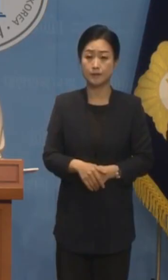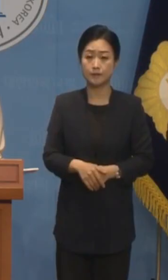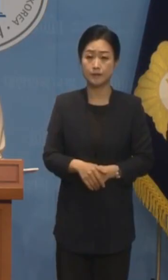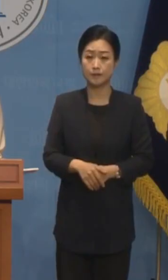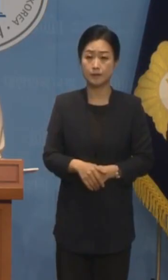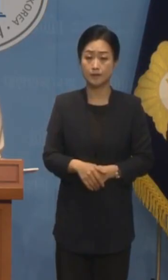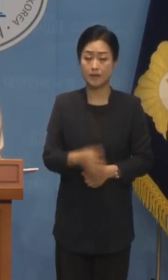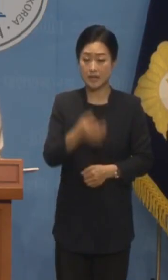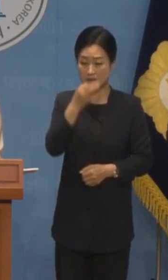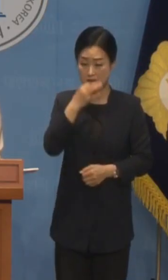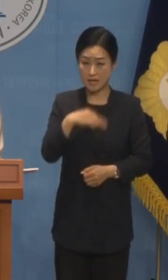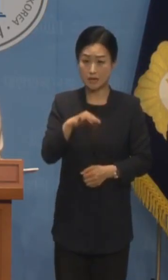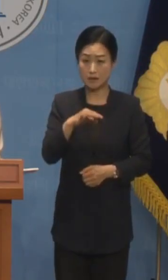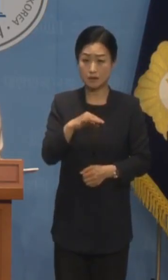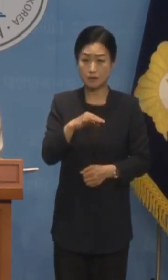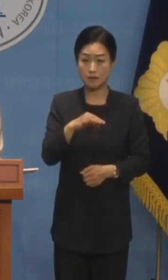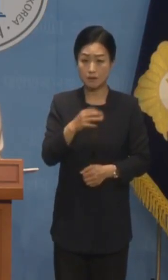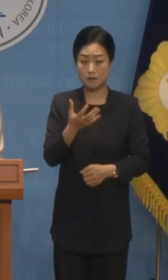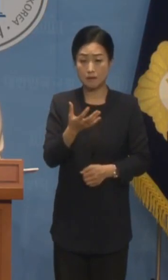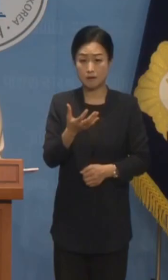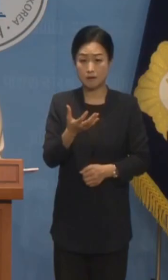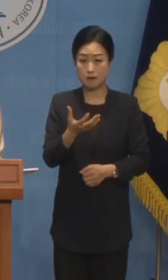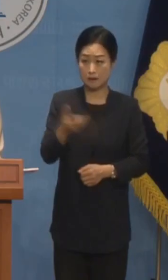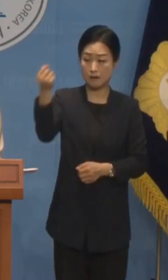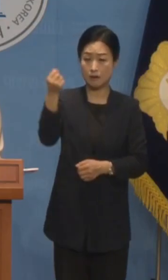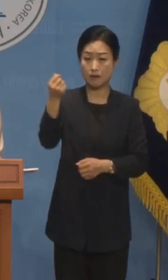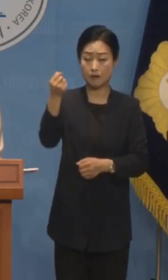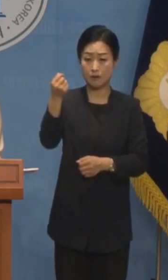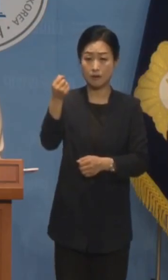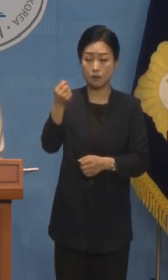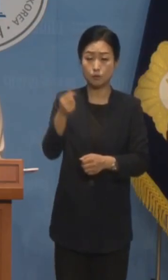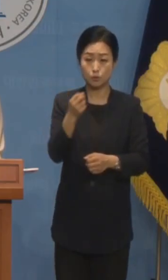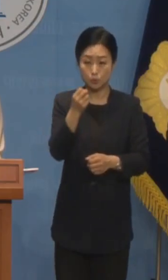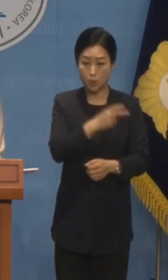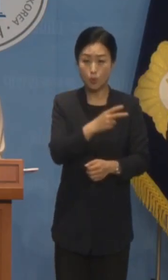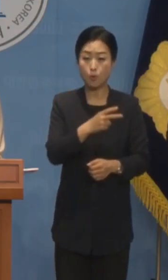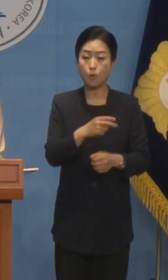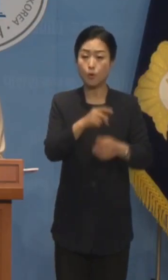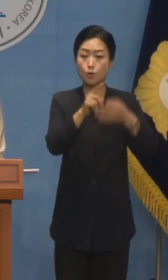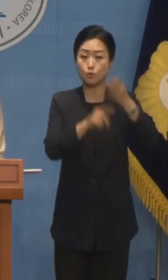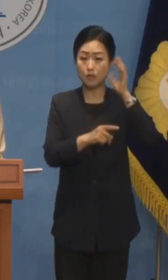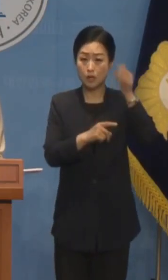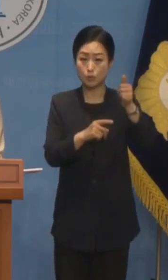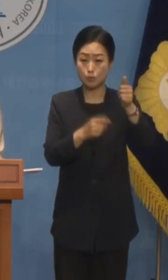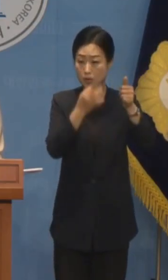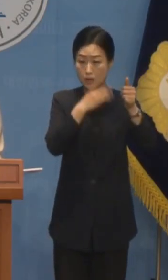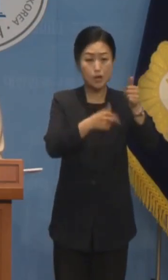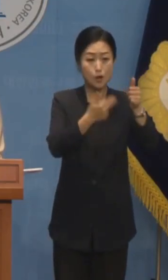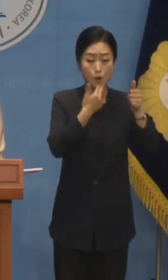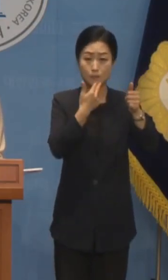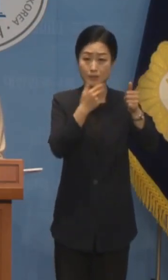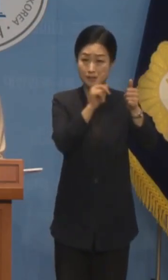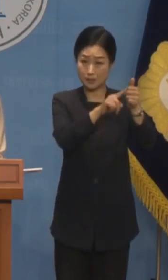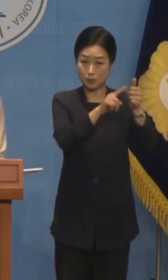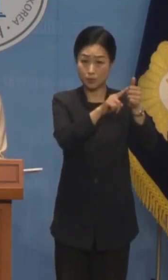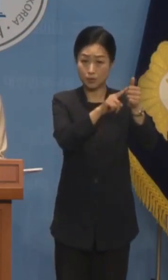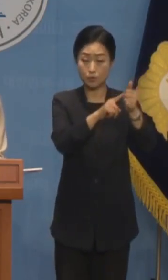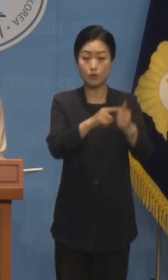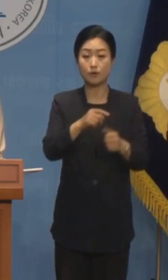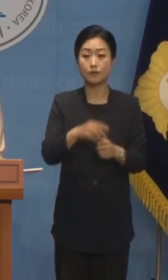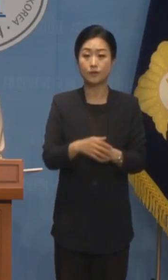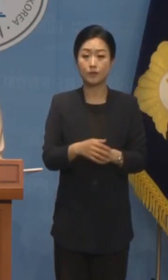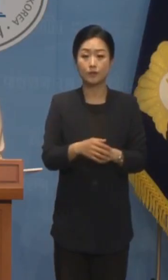것 하나 없는 한일 회담에 목매는 윤석열 대통령, 곧 국민의 엄중한 심판이 놓일